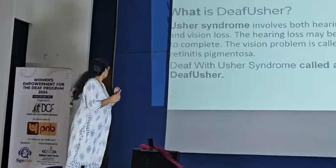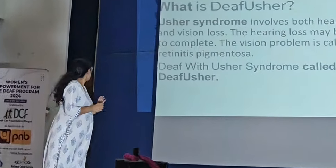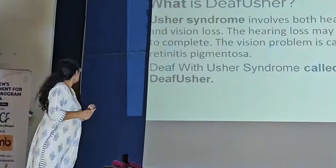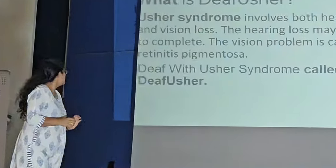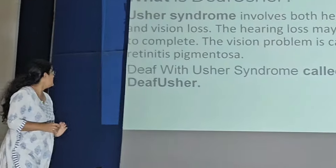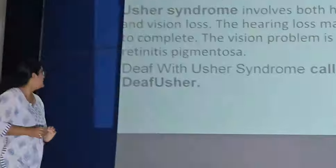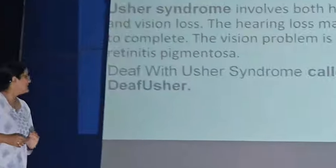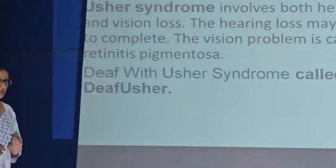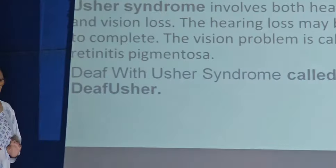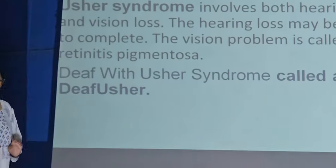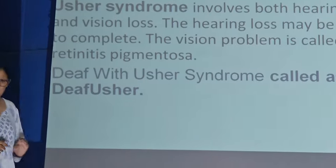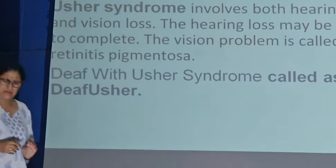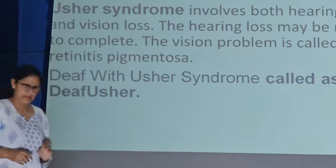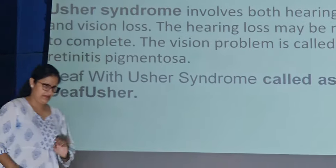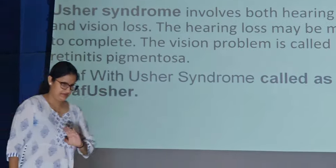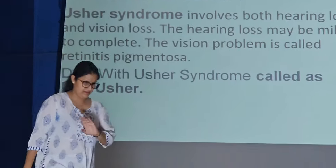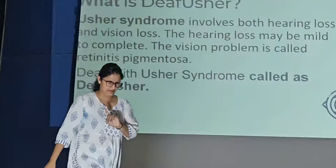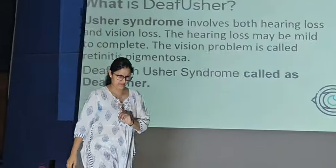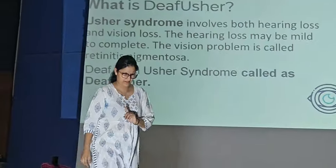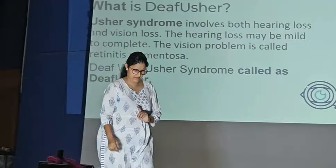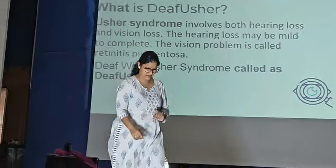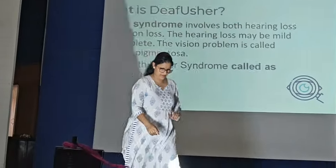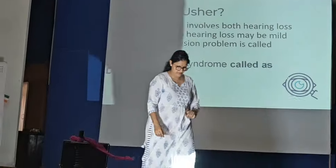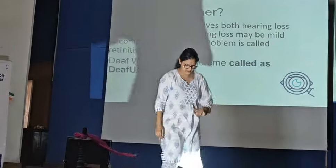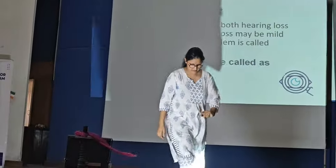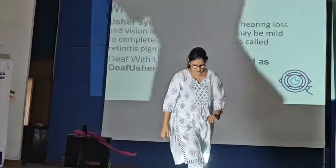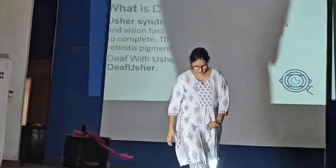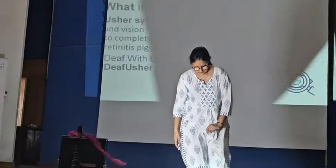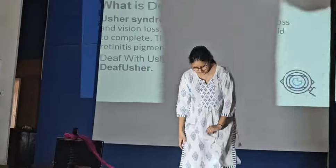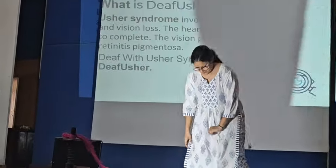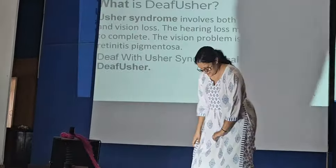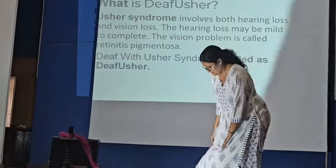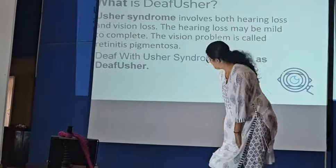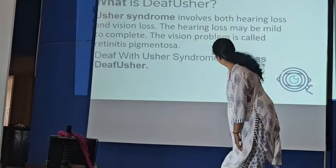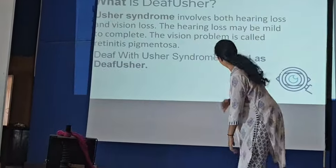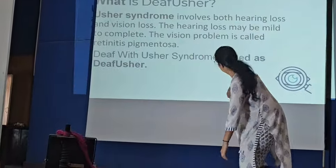ओके स्क्रीन थोड़ा सा आगे भी छोड़ा है एक मिनट आप दीजिए,